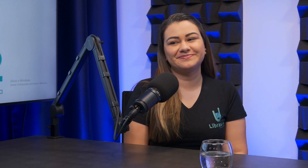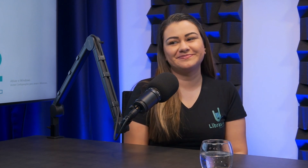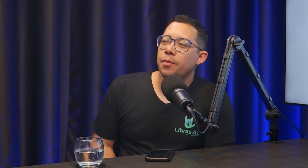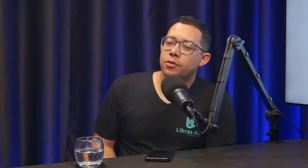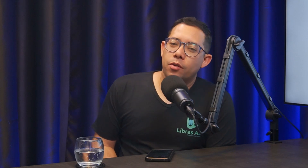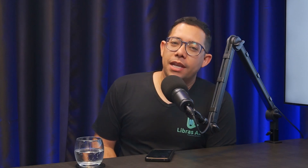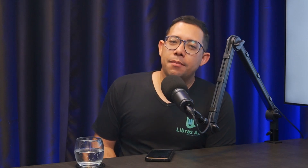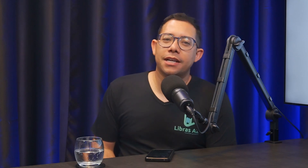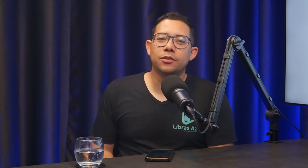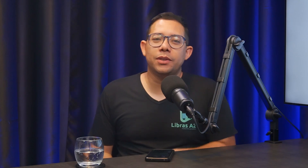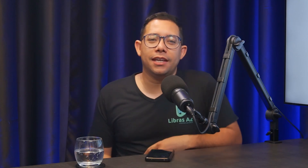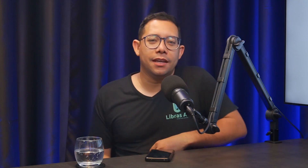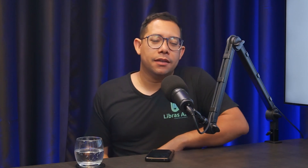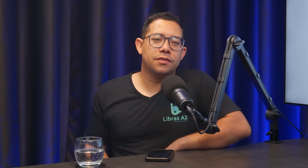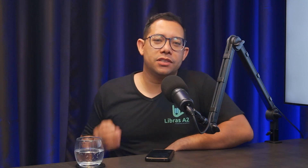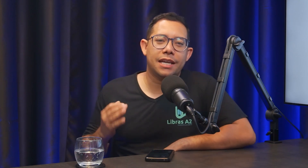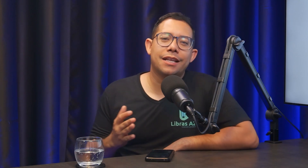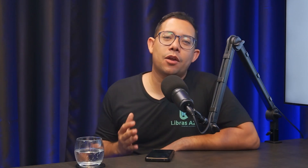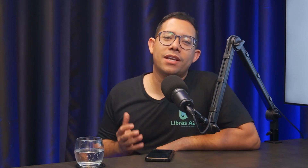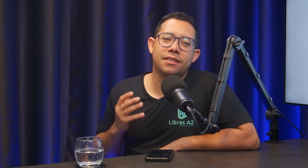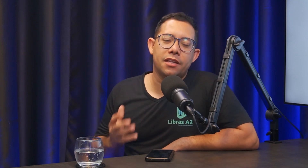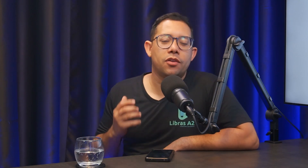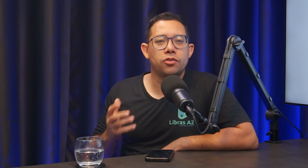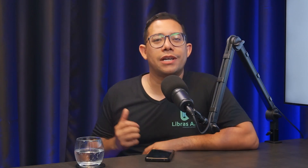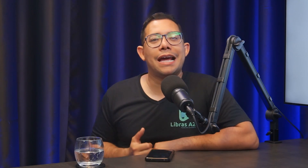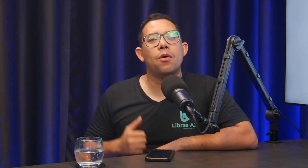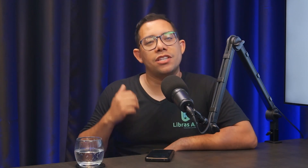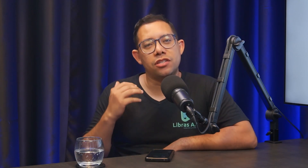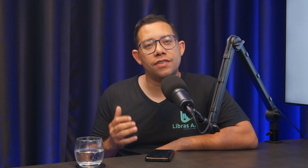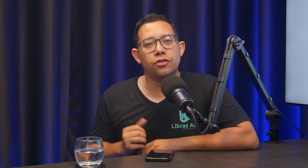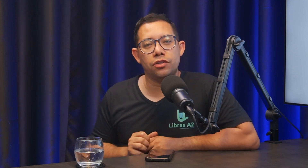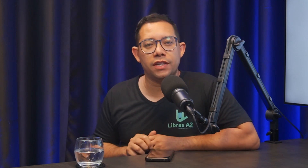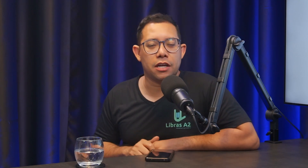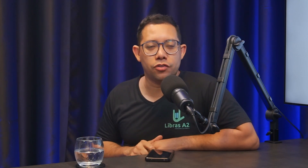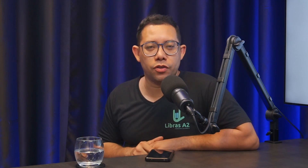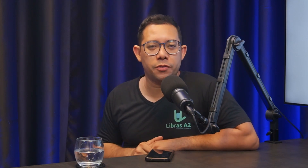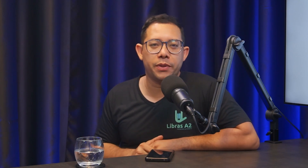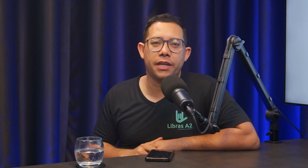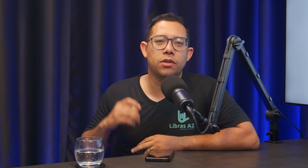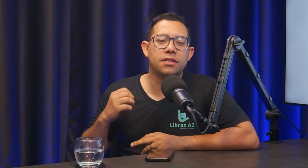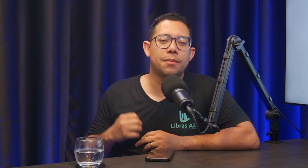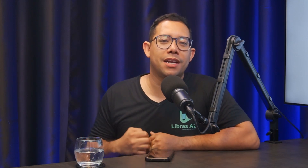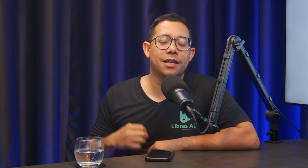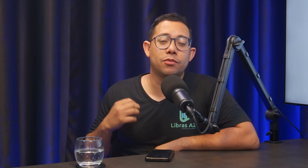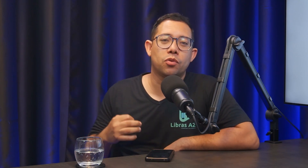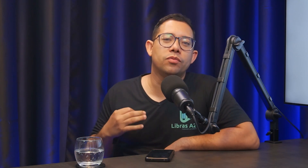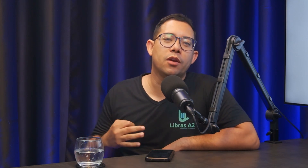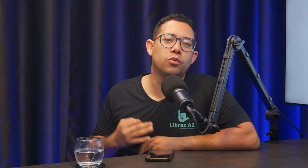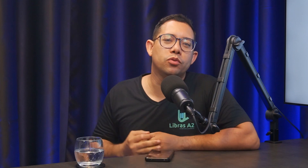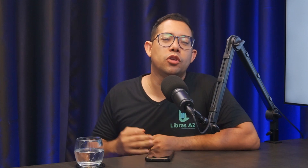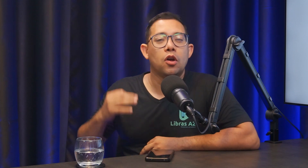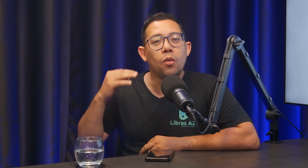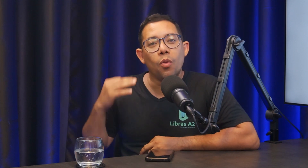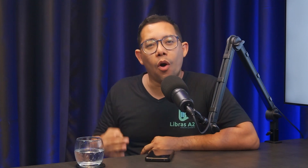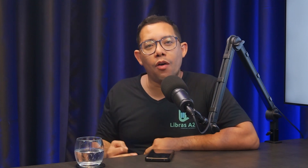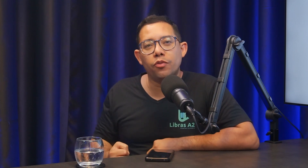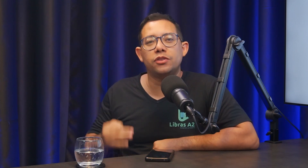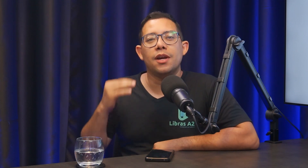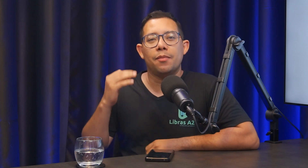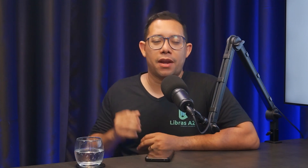aí, pessoal. E lembrando que se você ainda não é inscrito em nosso canal, ative as notificações, porque toda semana temos conteúdos novos para